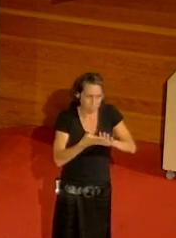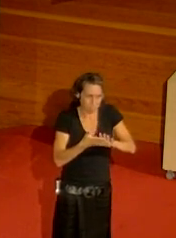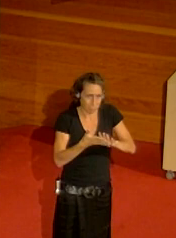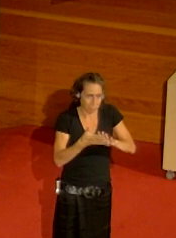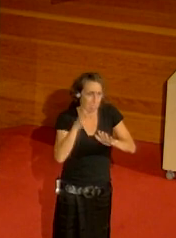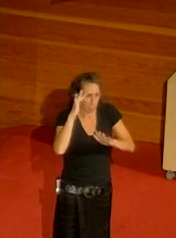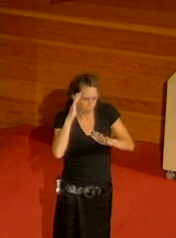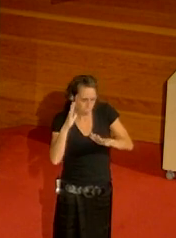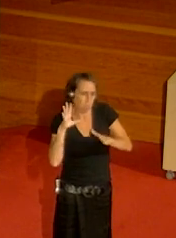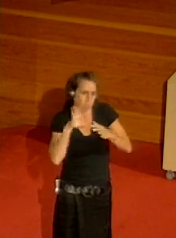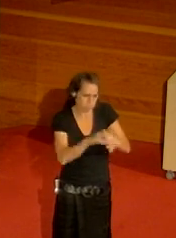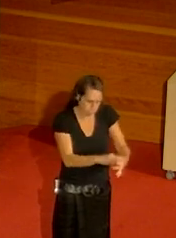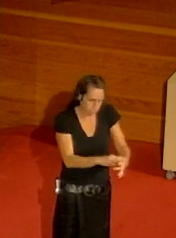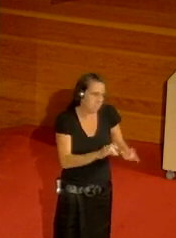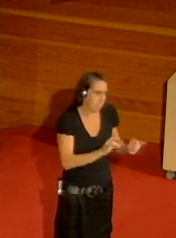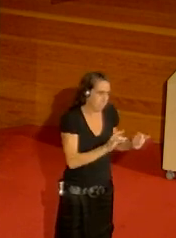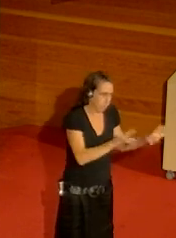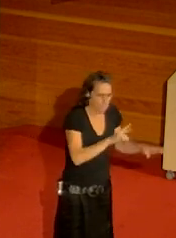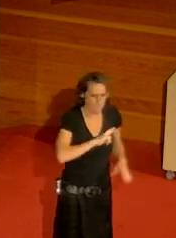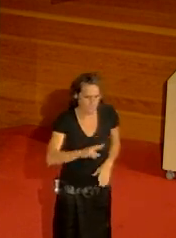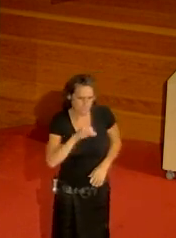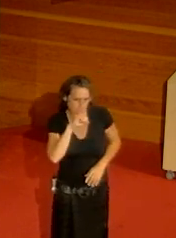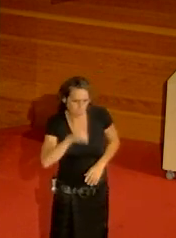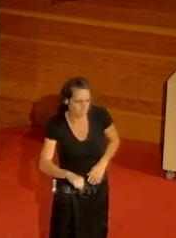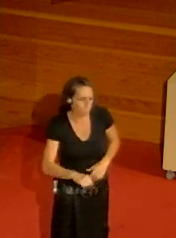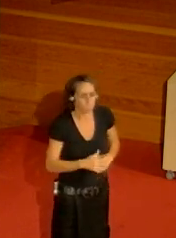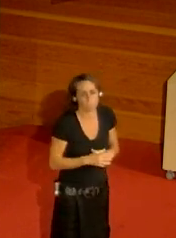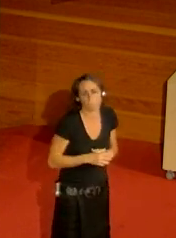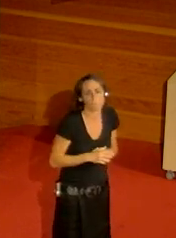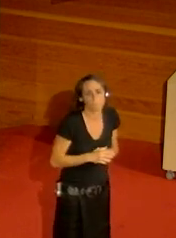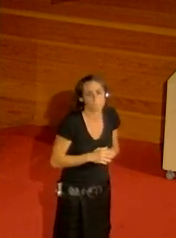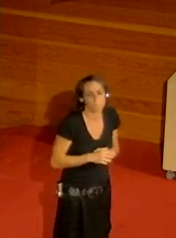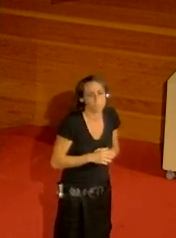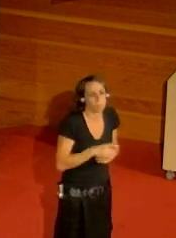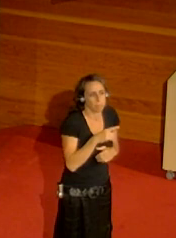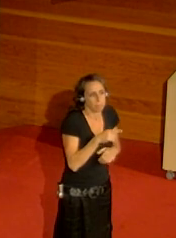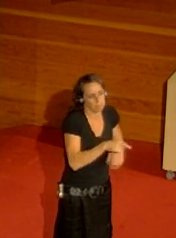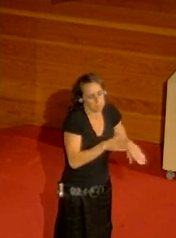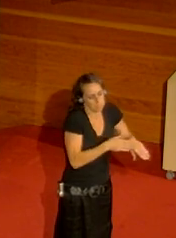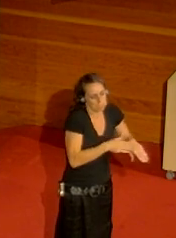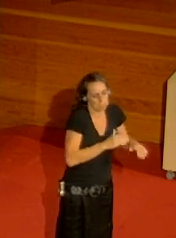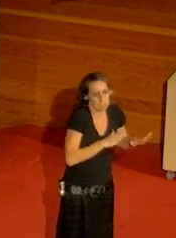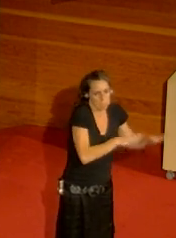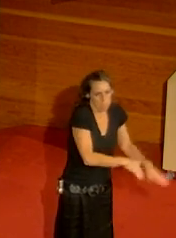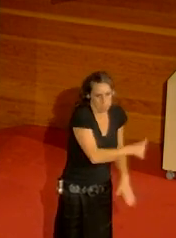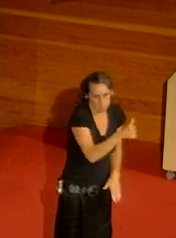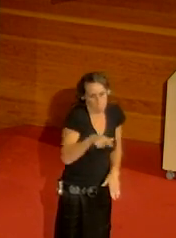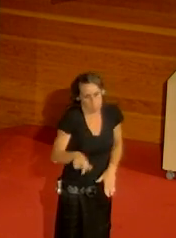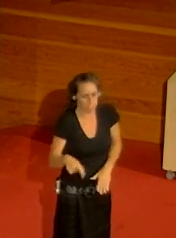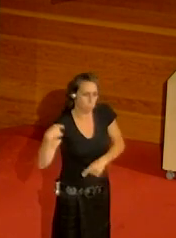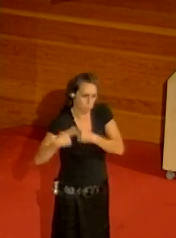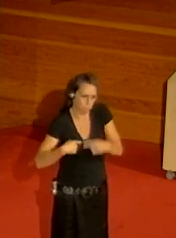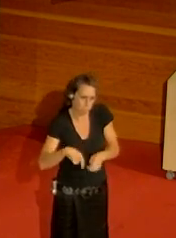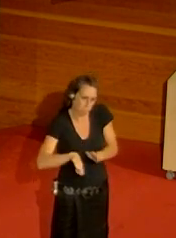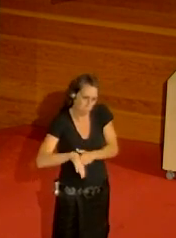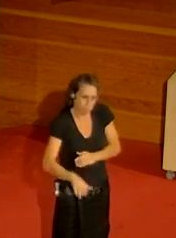con la ideología liberales y religiosos liberales secuelas religiosos más conservadores tiene que se identifica con que uno son las que